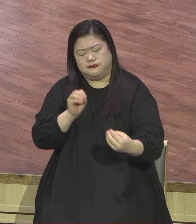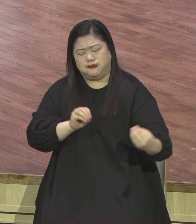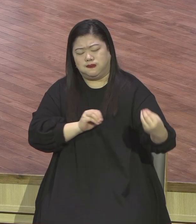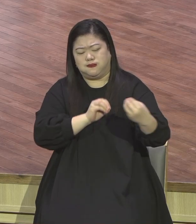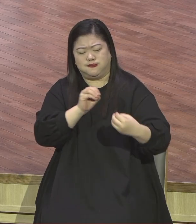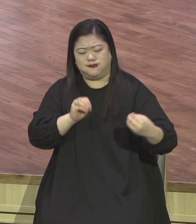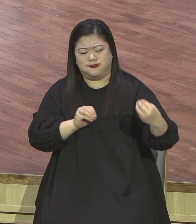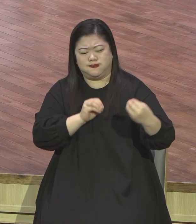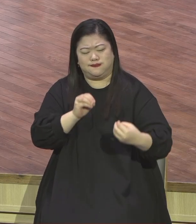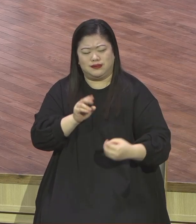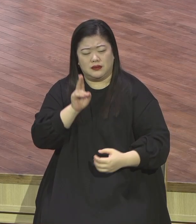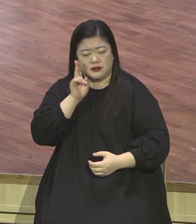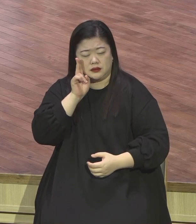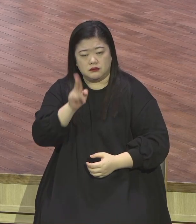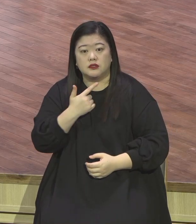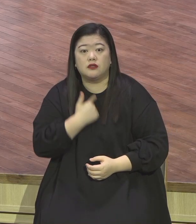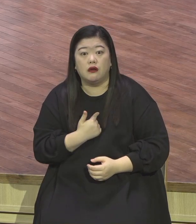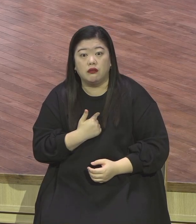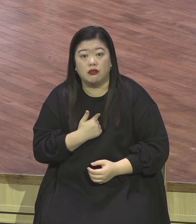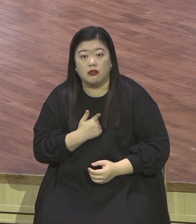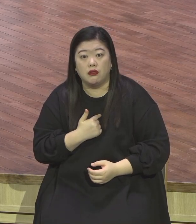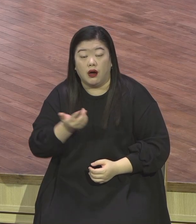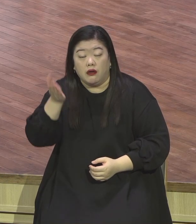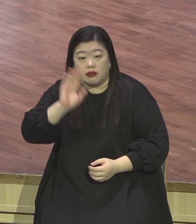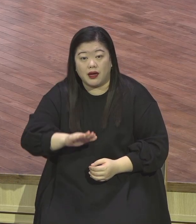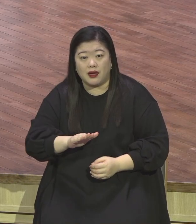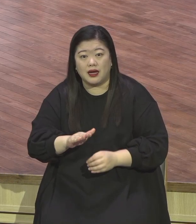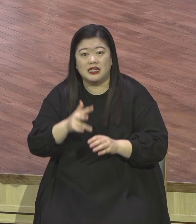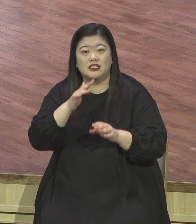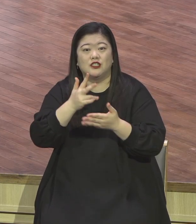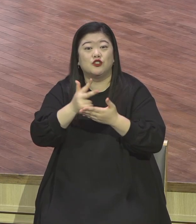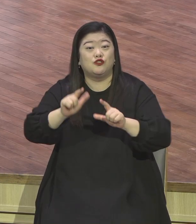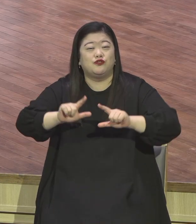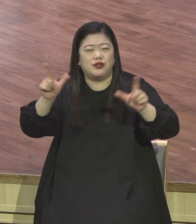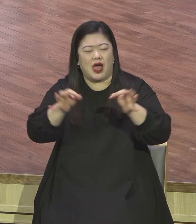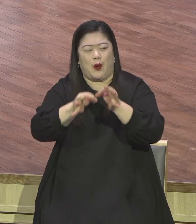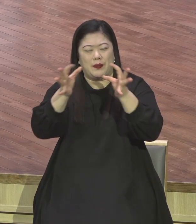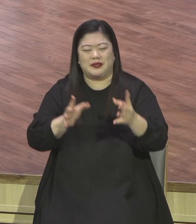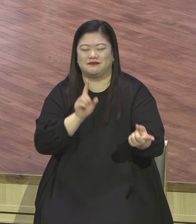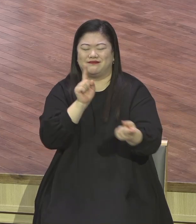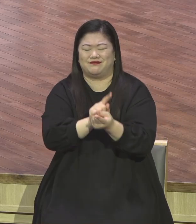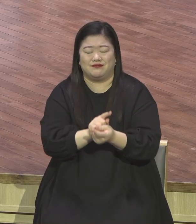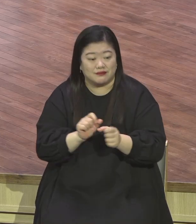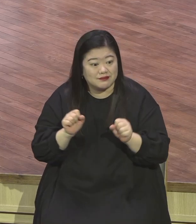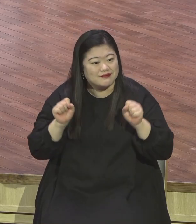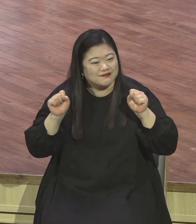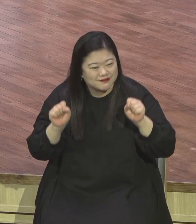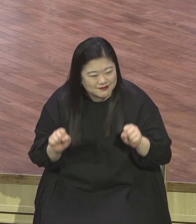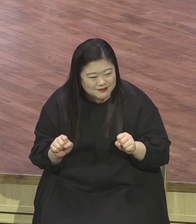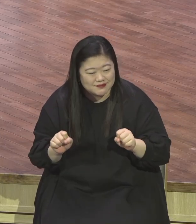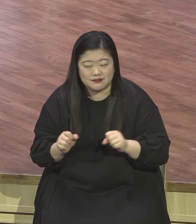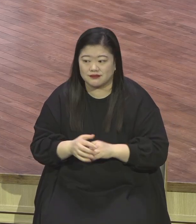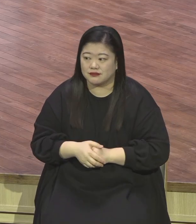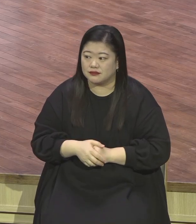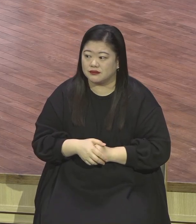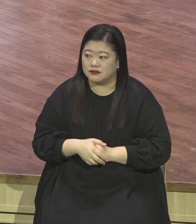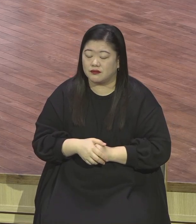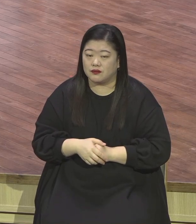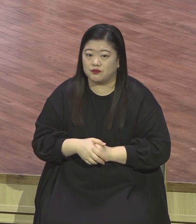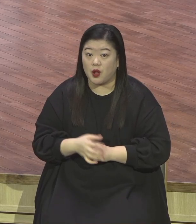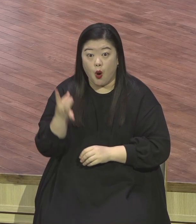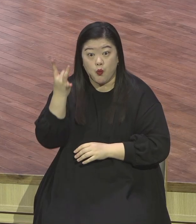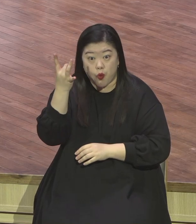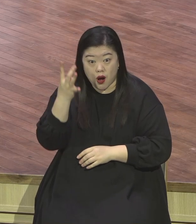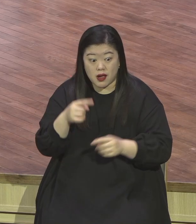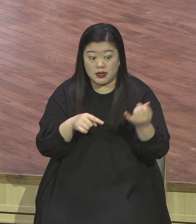완전히 다 마음이 녹아버렸어요 뭐라냐 아니 목사님이 사람입니까